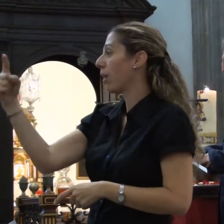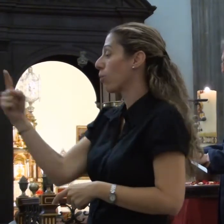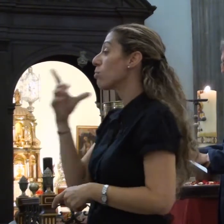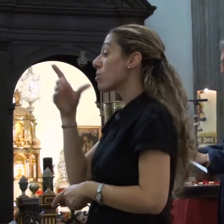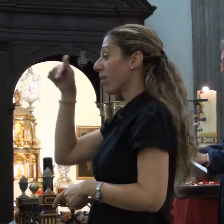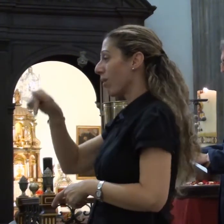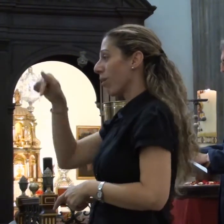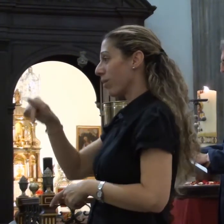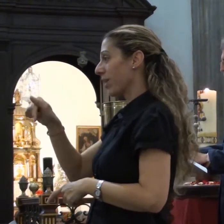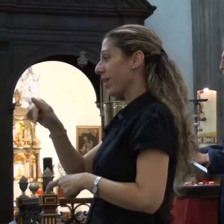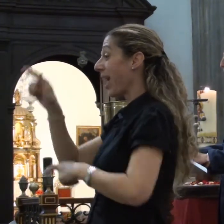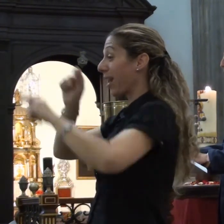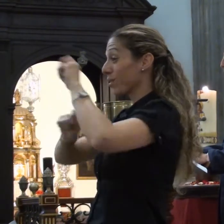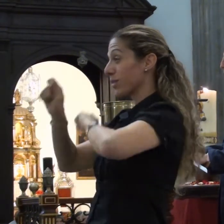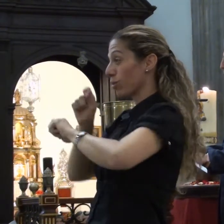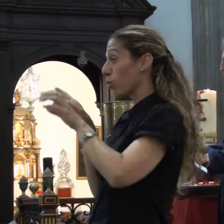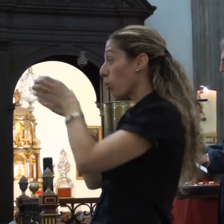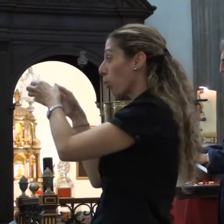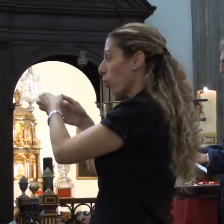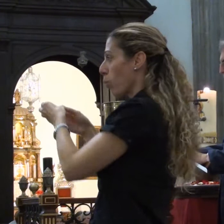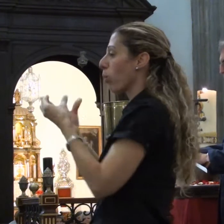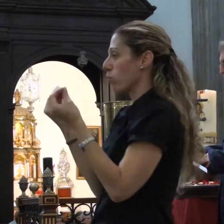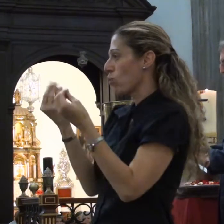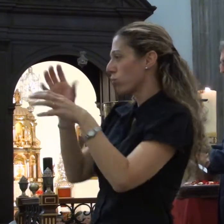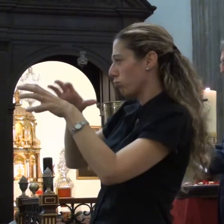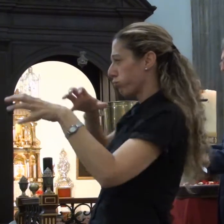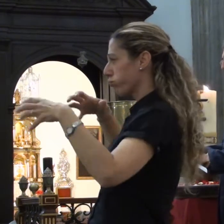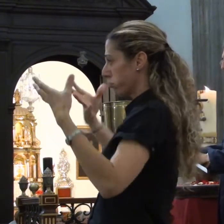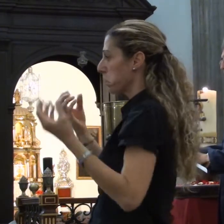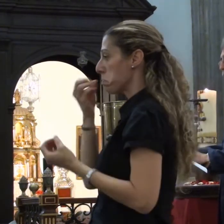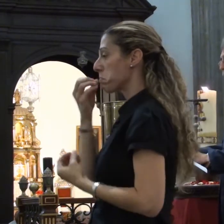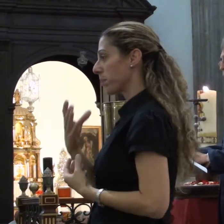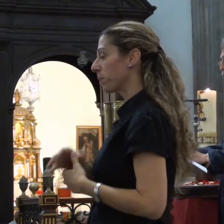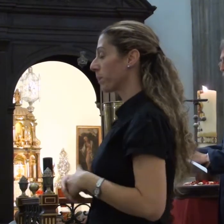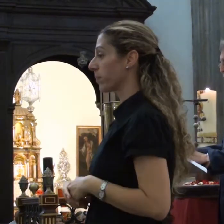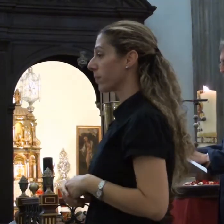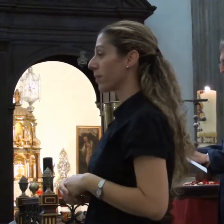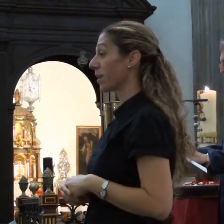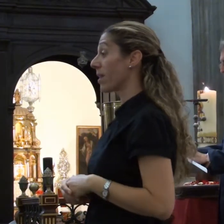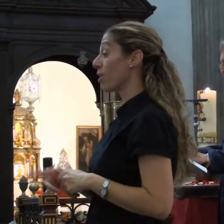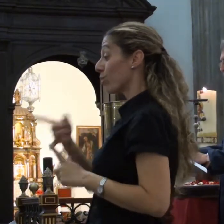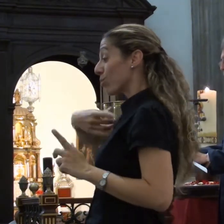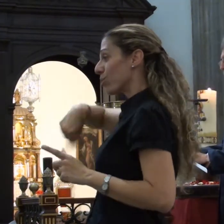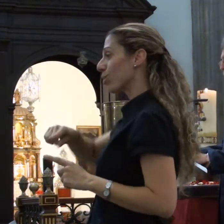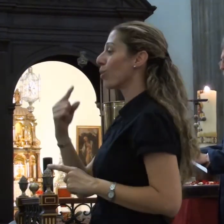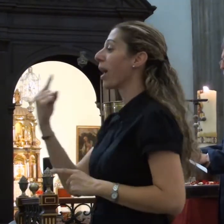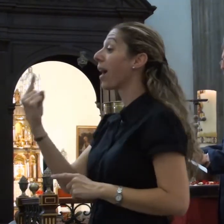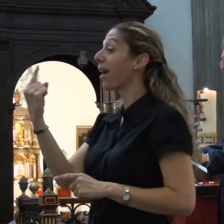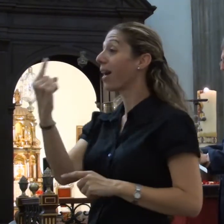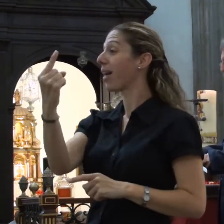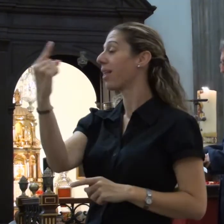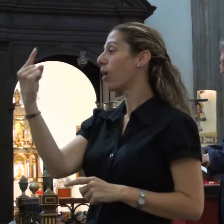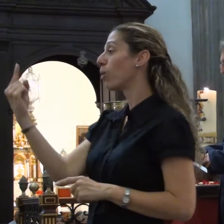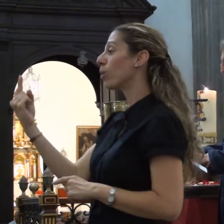de asociaciones y movimiento aquí presente cada uno de nosotros puede ser por tanto